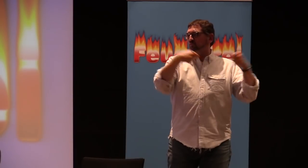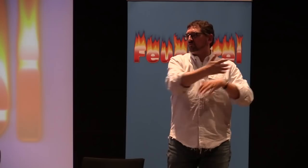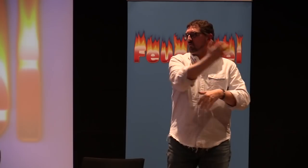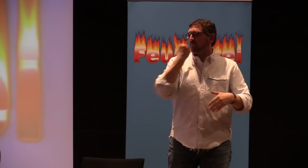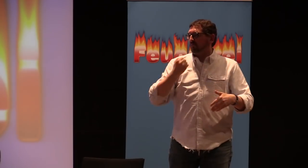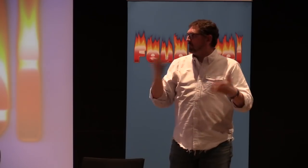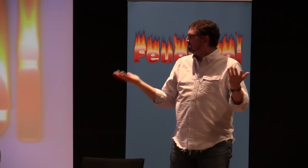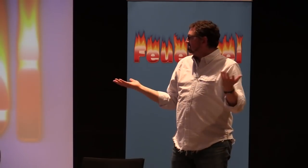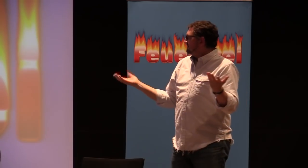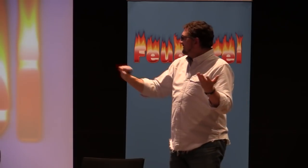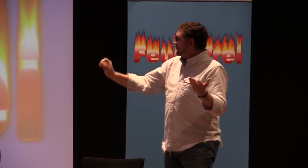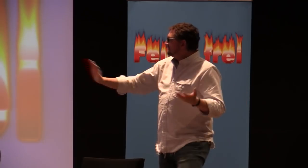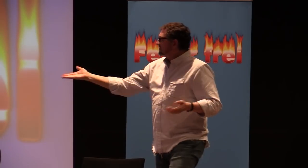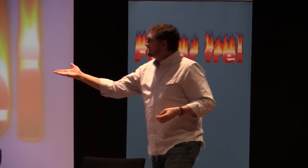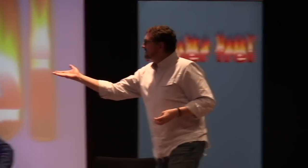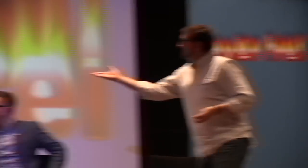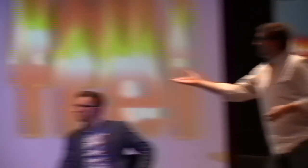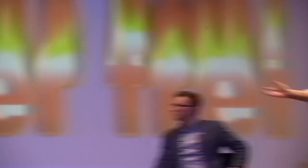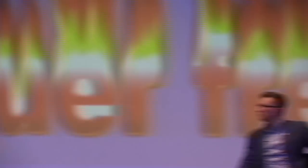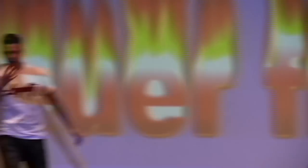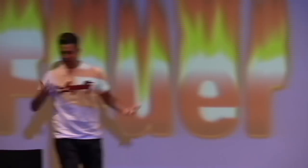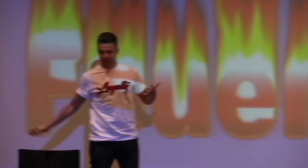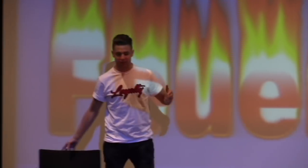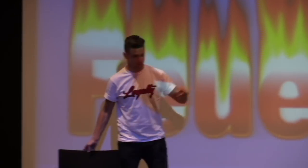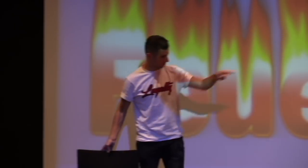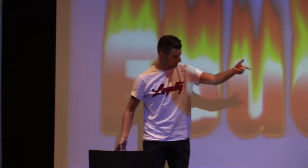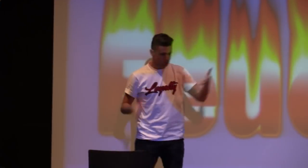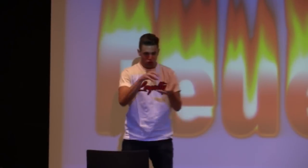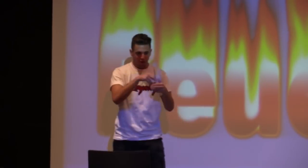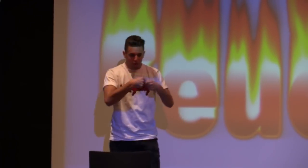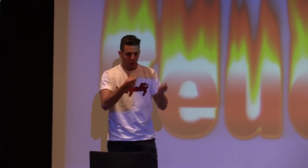ist, hinzugehen, um irgendwelche Sachen zu beantragen. Ja, Folgendes Problem.